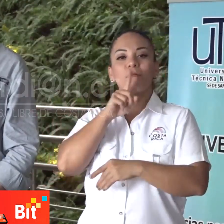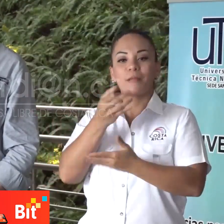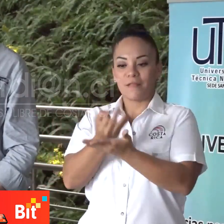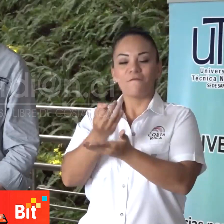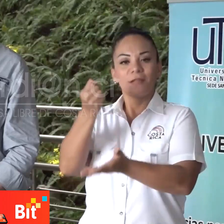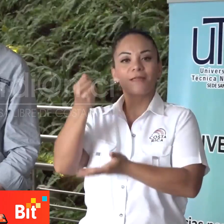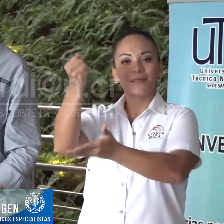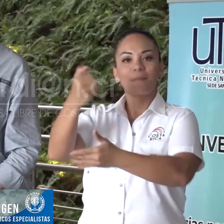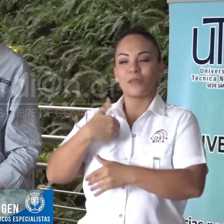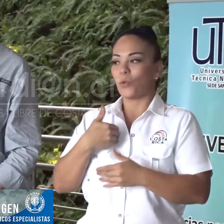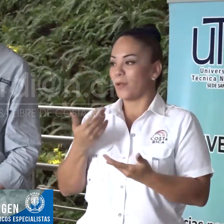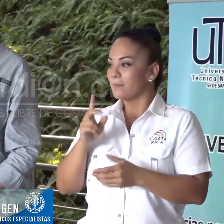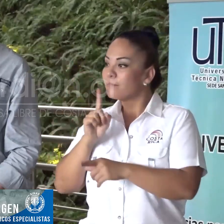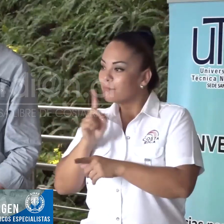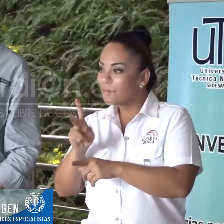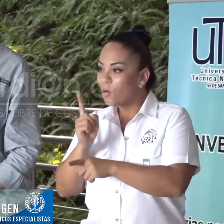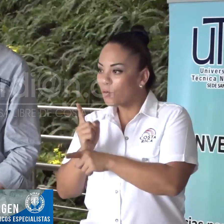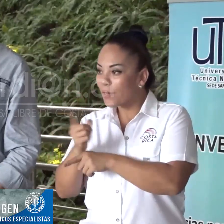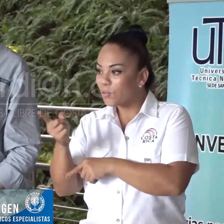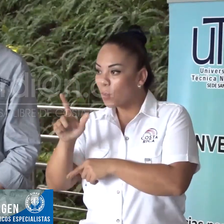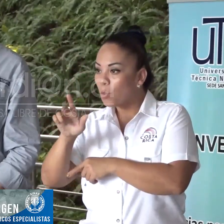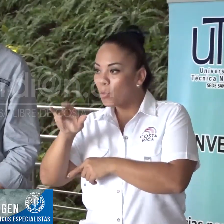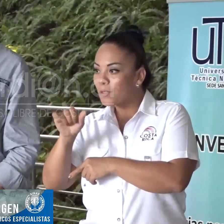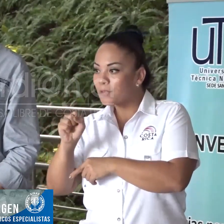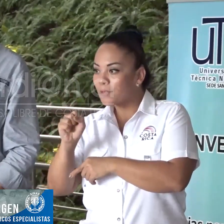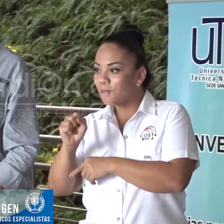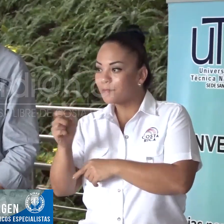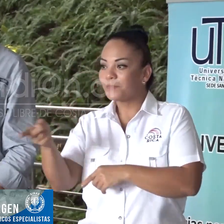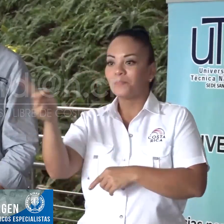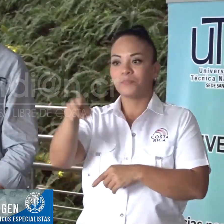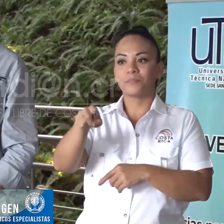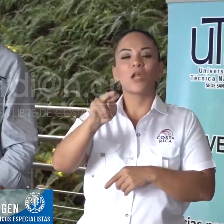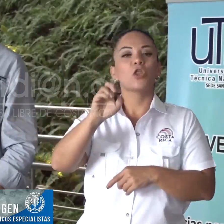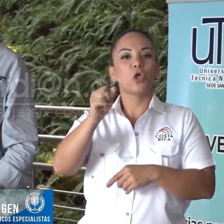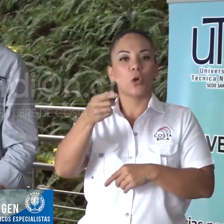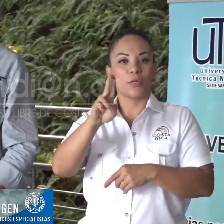está. ¿Estoy en lo correcto, don Luis?